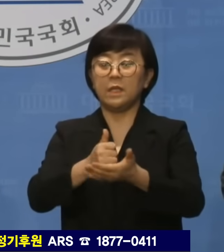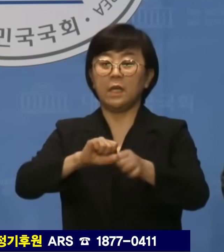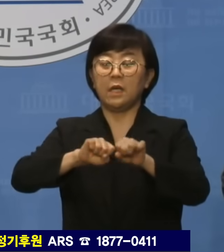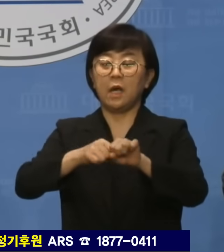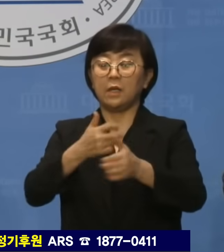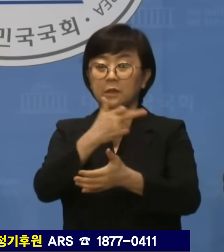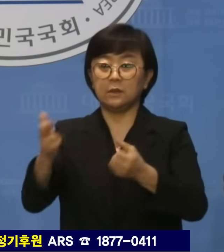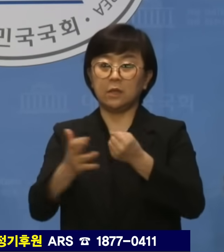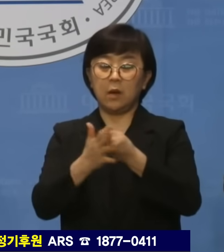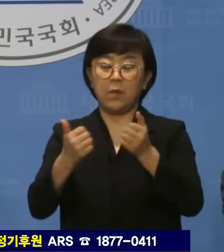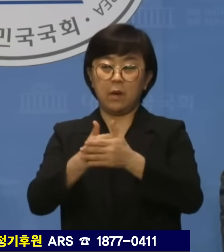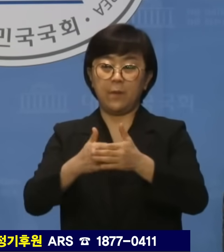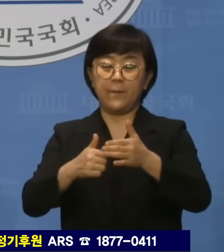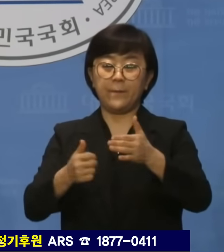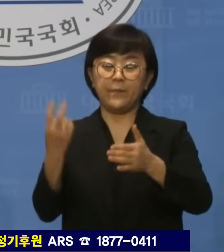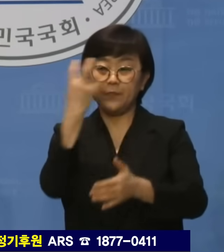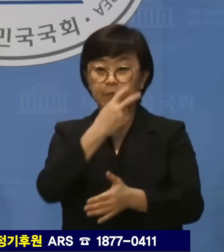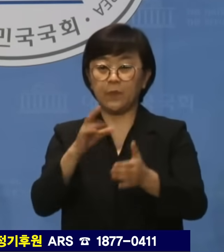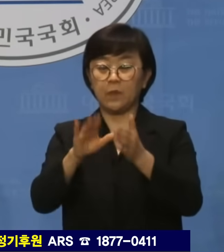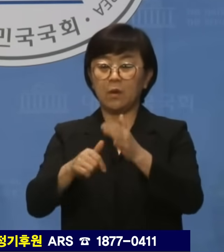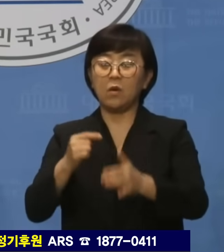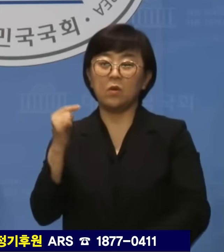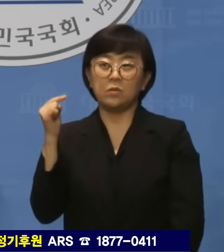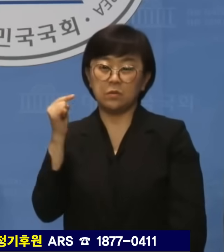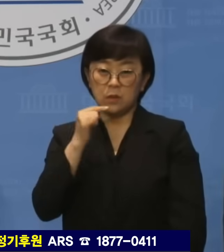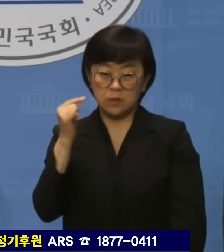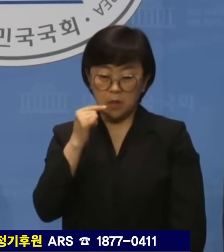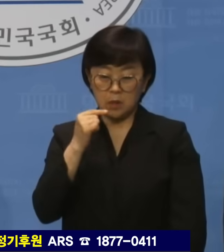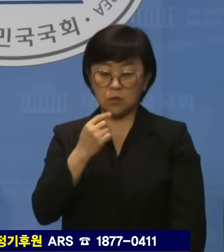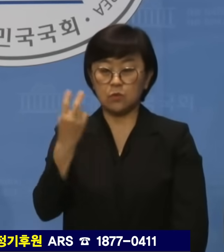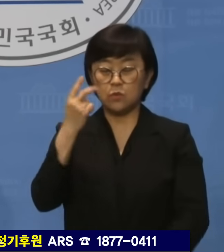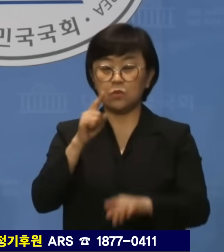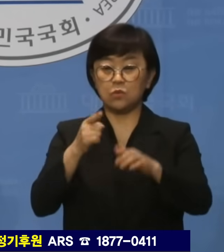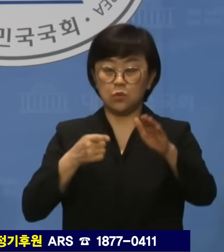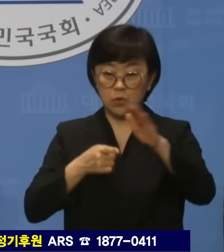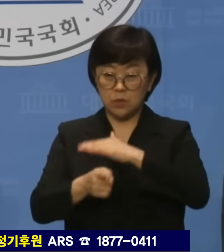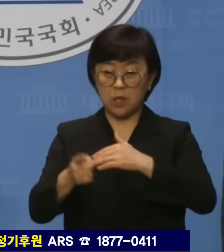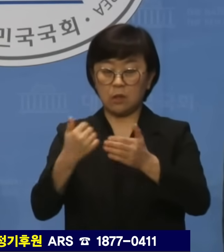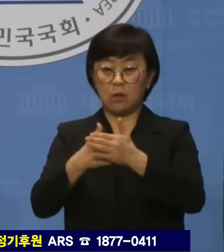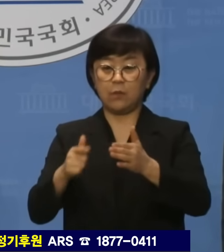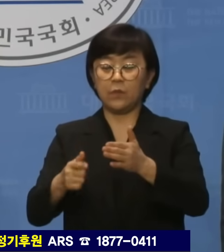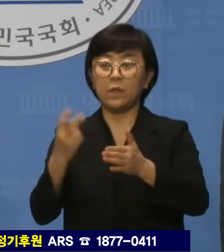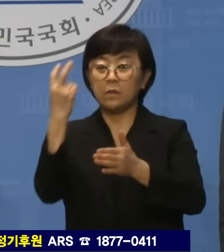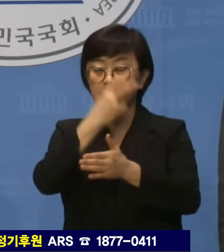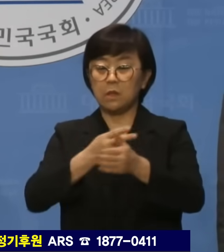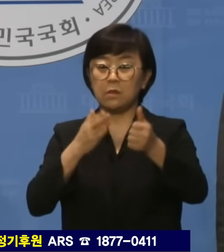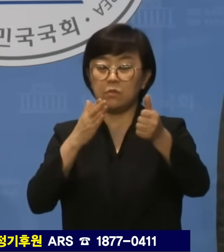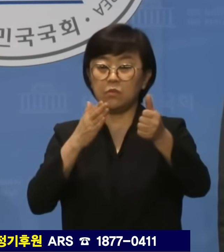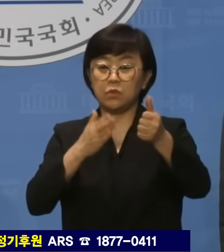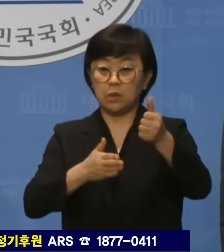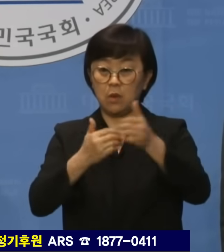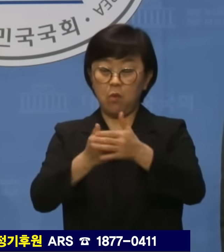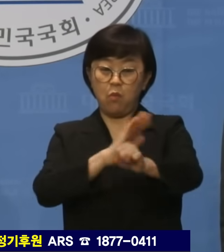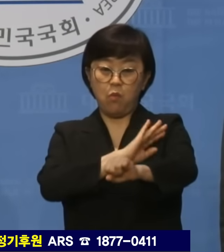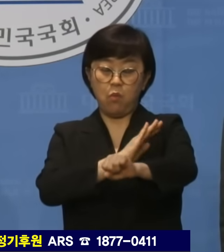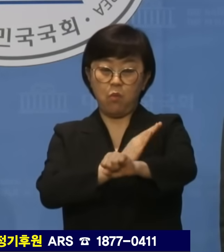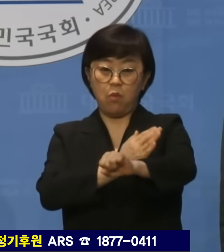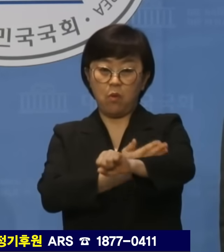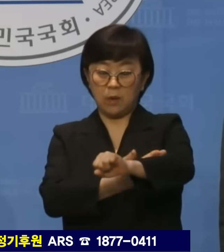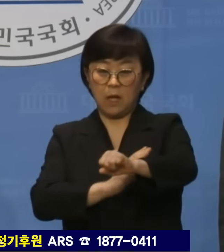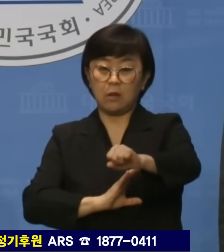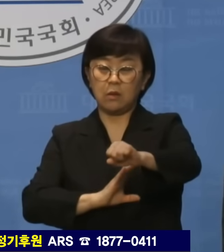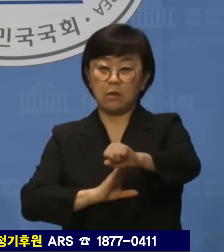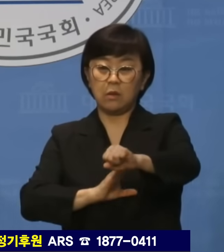국기문란행위라며 방심위 등에서 엄중조치를 할 예정이라며 심의를 사주하는 월권 행위를